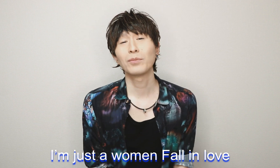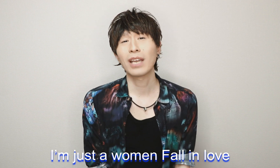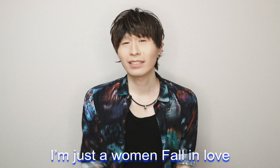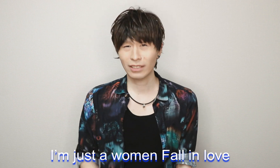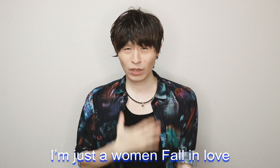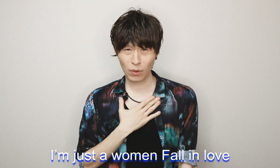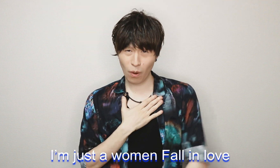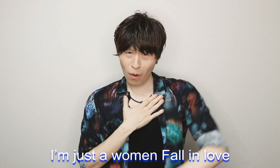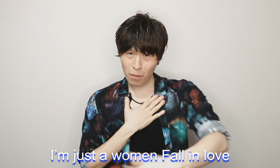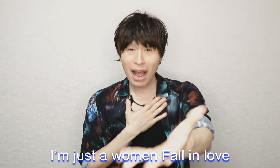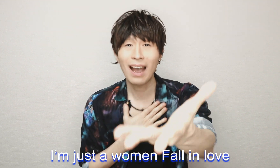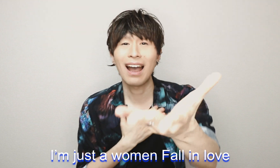Just